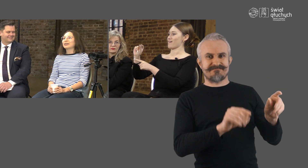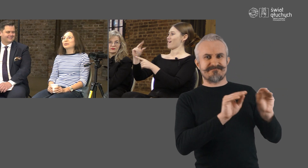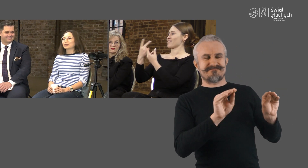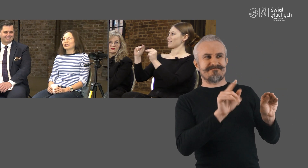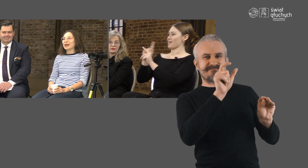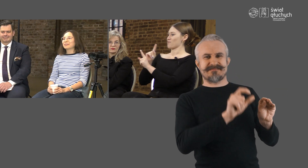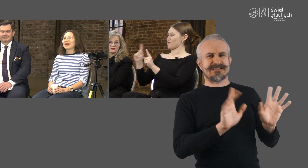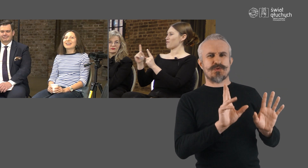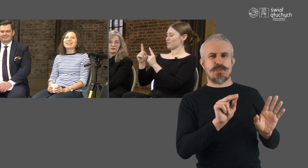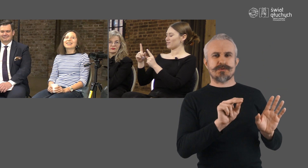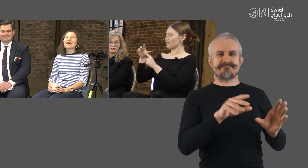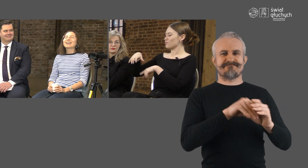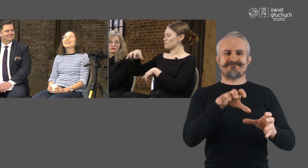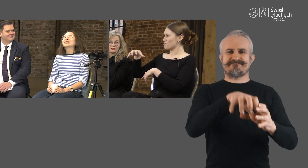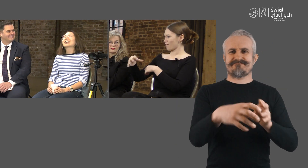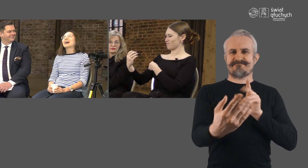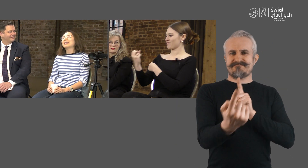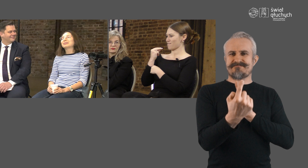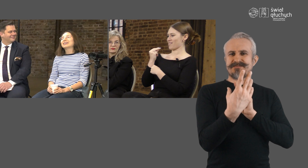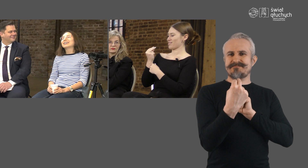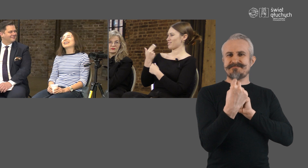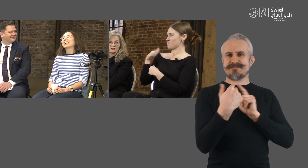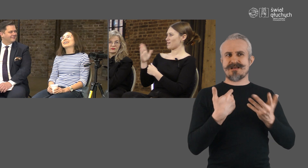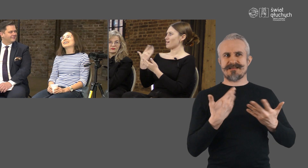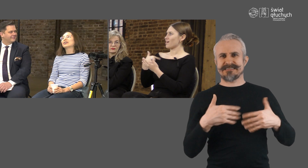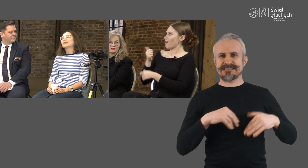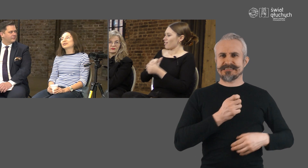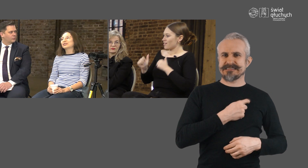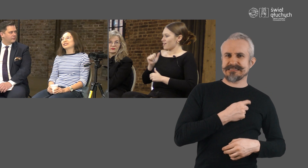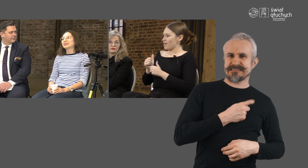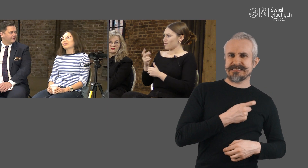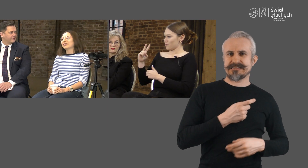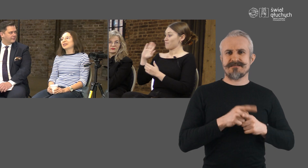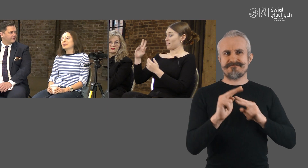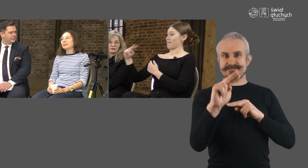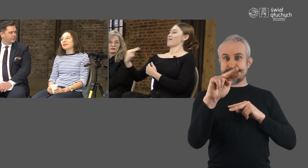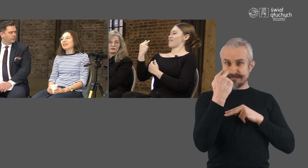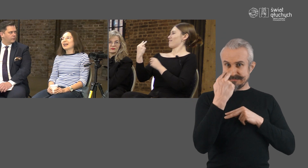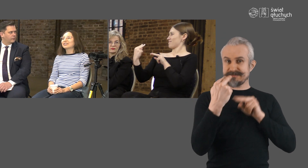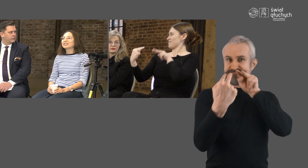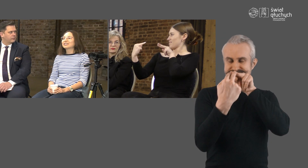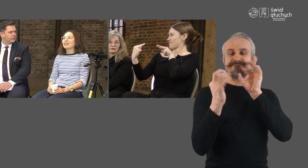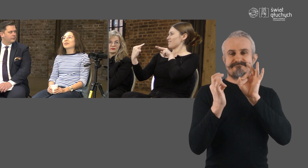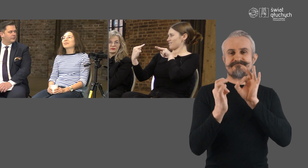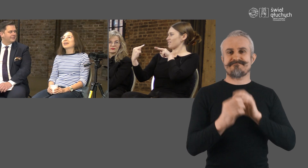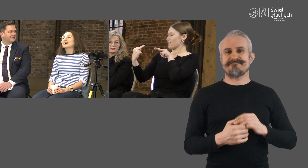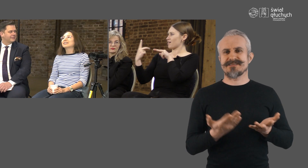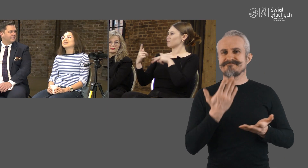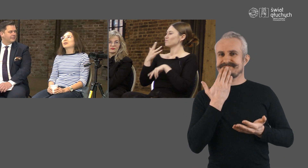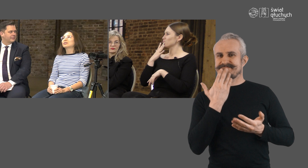do ucznia. I ja tylko czekałam, jak odwróci się z powrotem i powie, ale